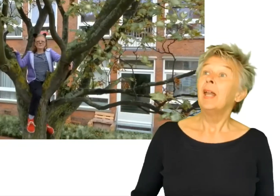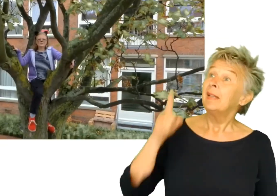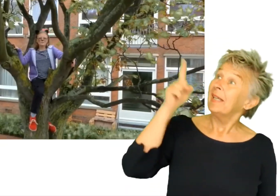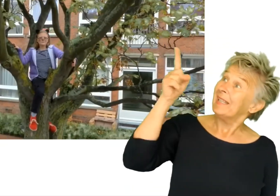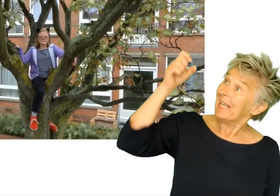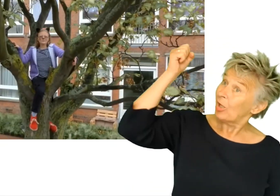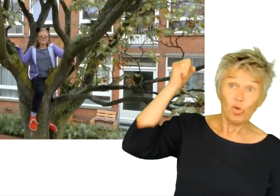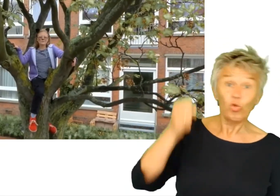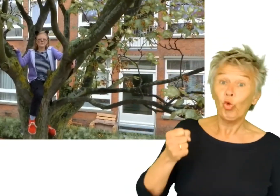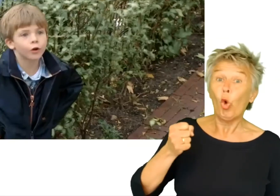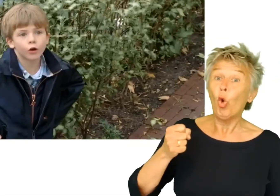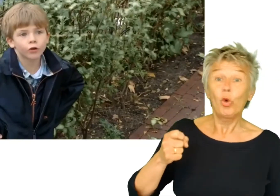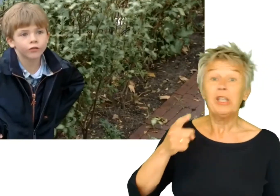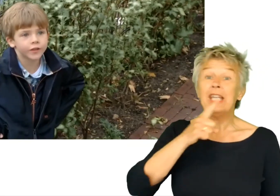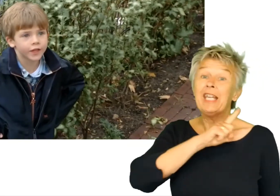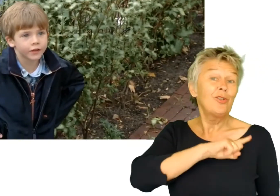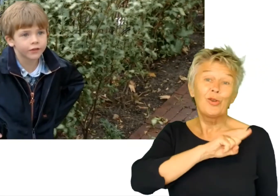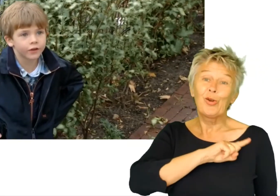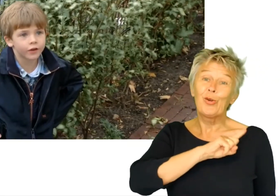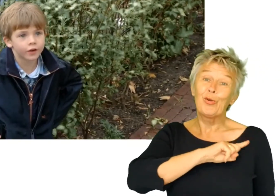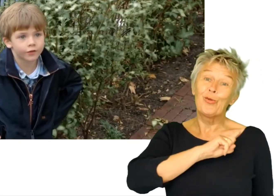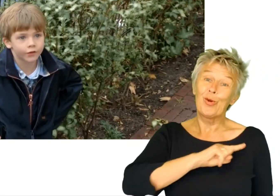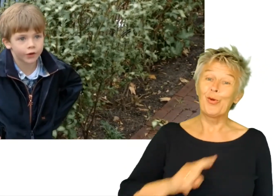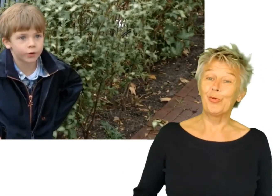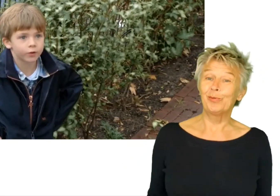Dit is toch niet gewoon.